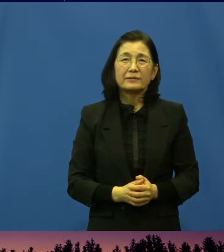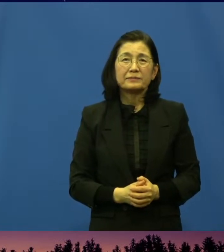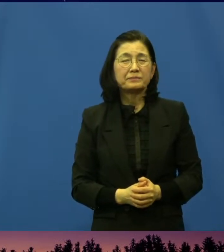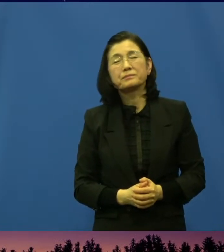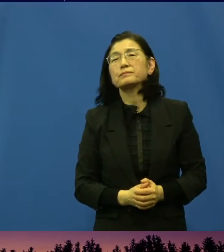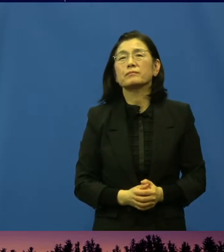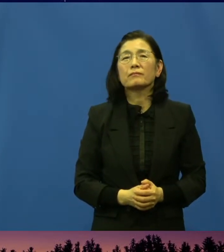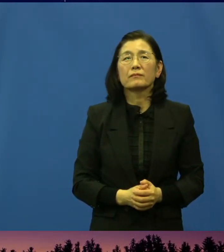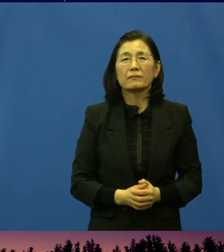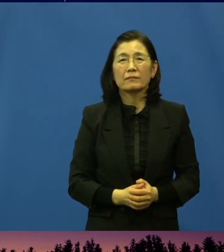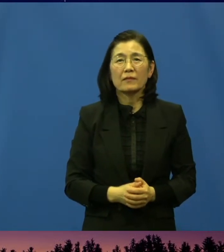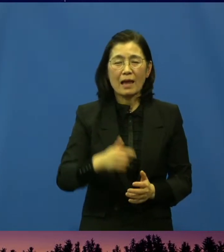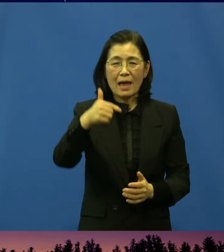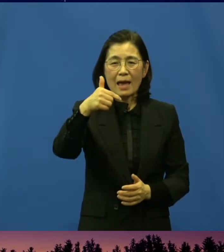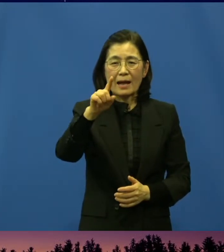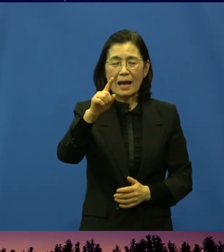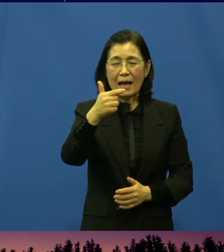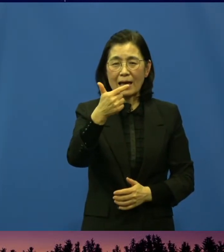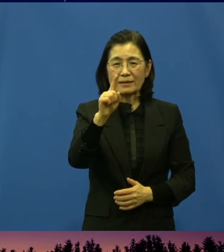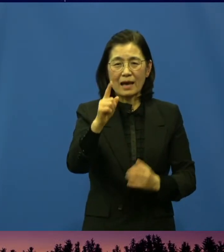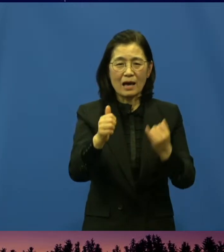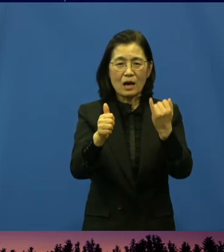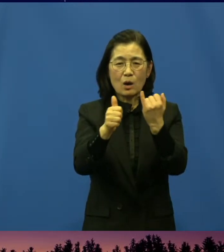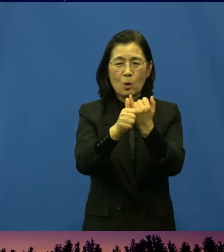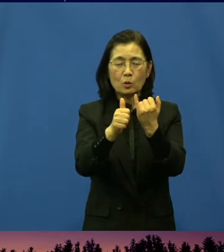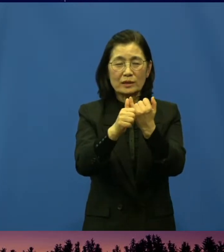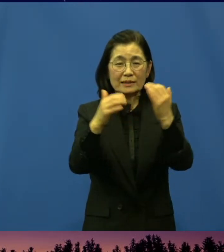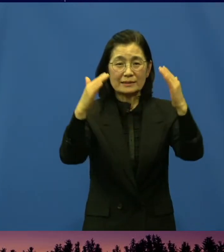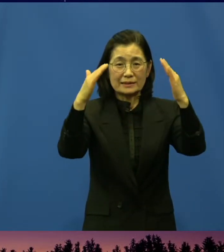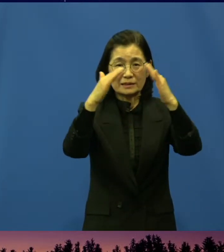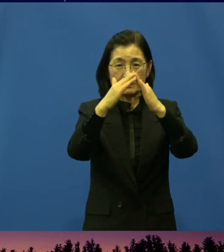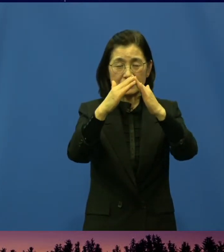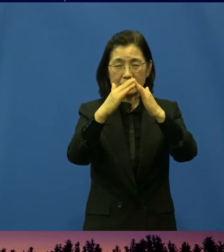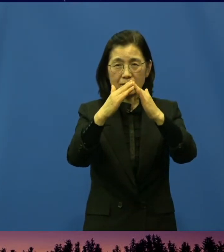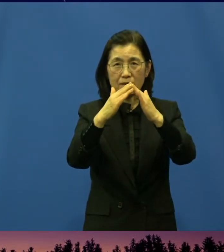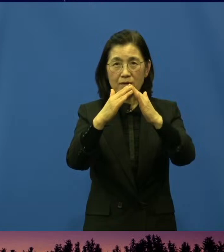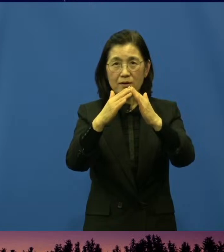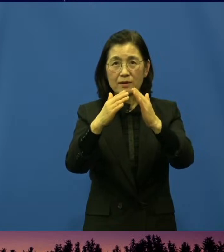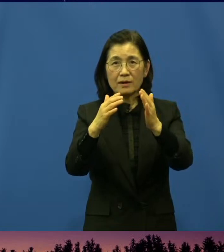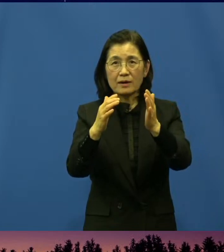가나의 혼인집에서 예수님이 아직 내 때가 이르지 아니었다.